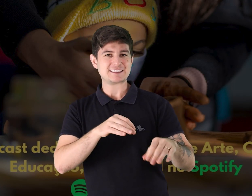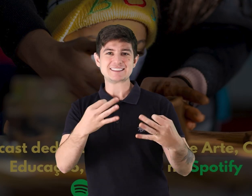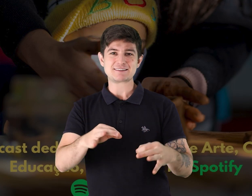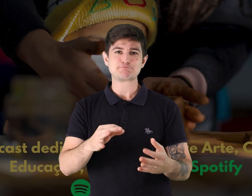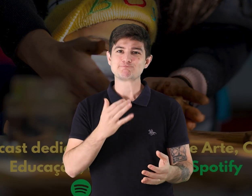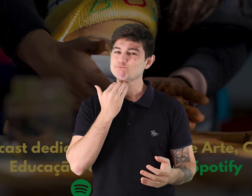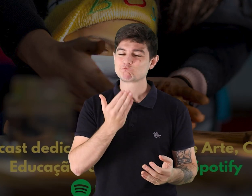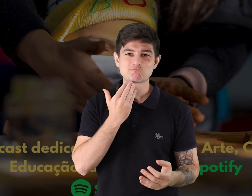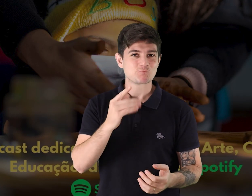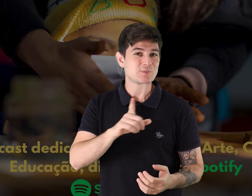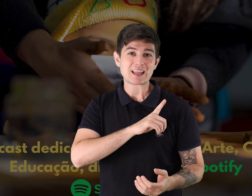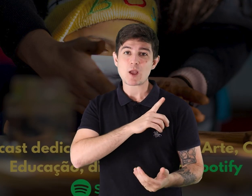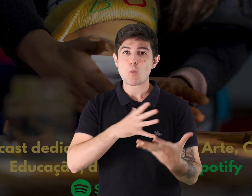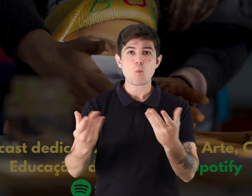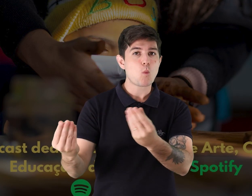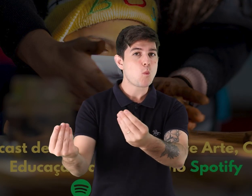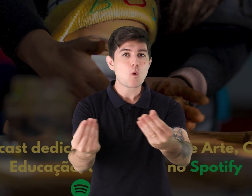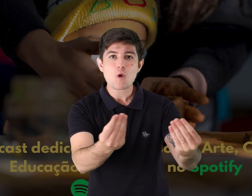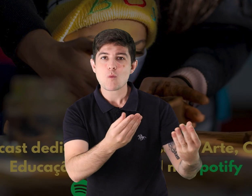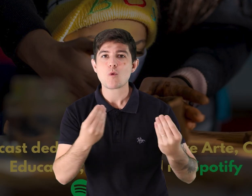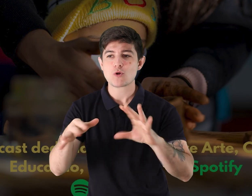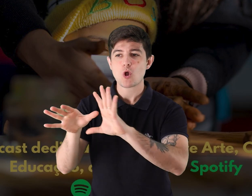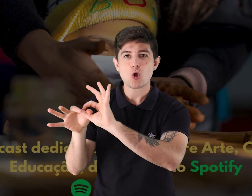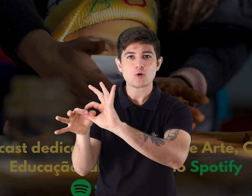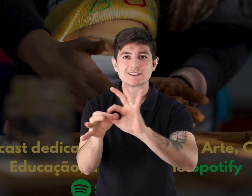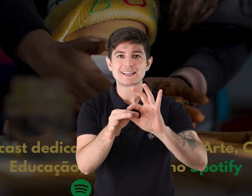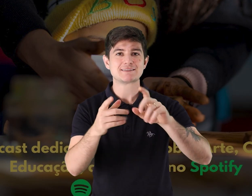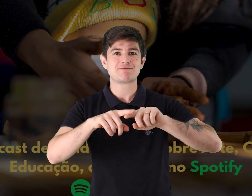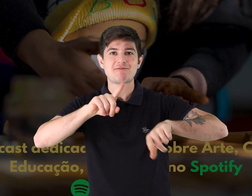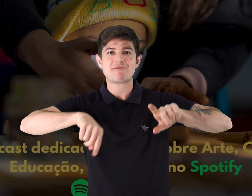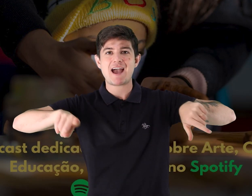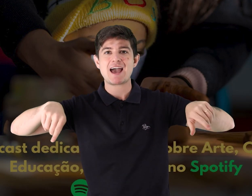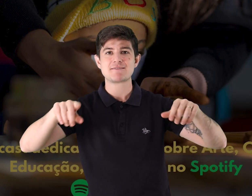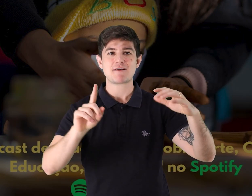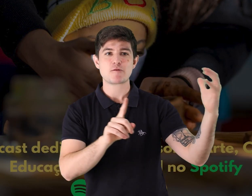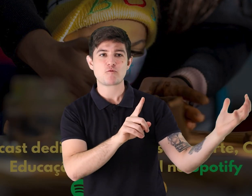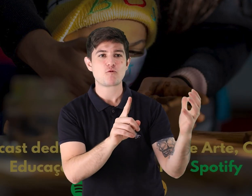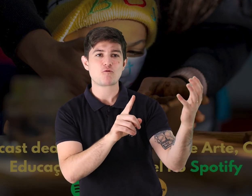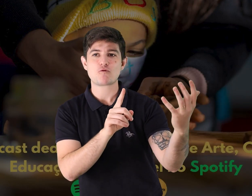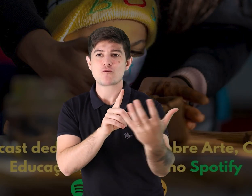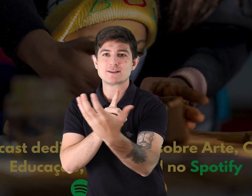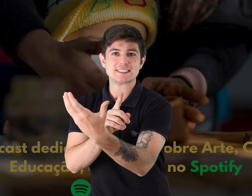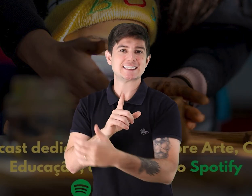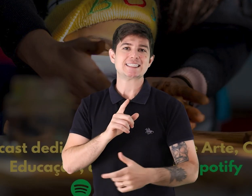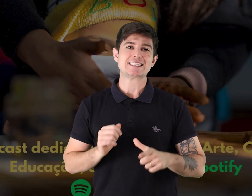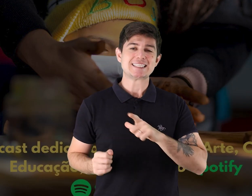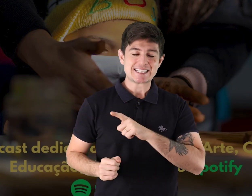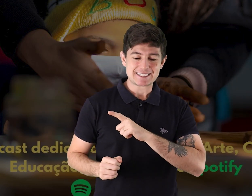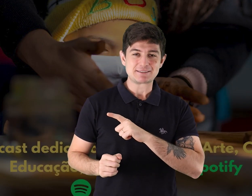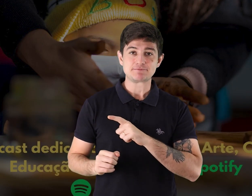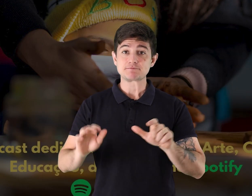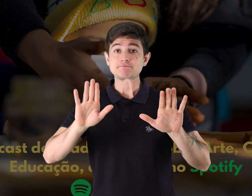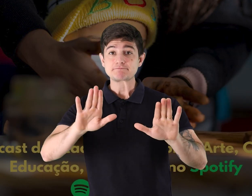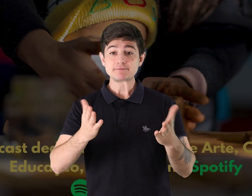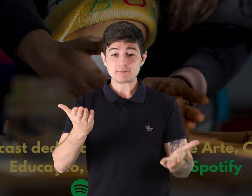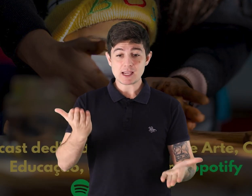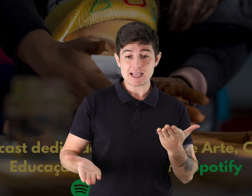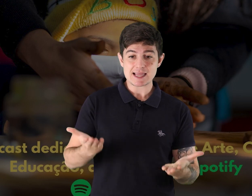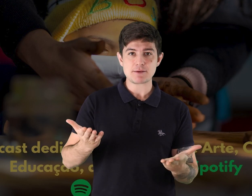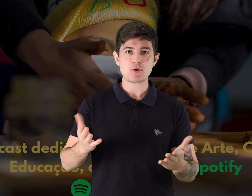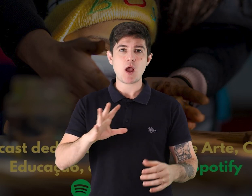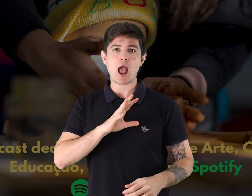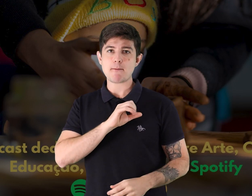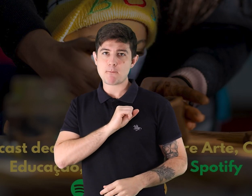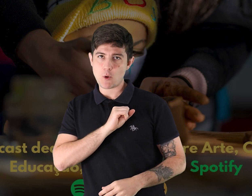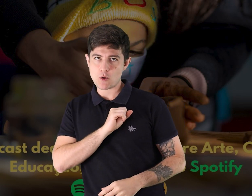contextos variáveis, né, interferem no processo de educação de seus filhos, né? Agora, o equilíbrio